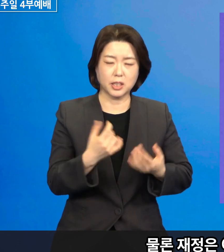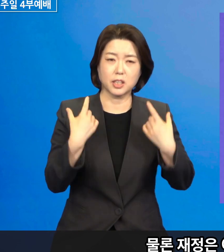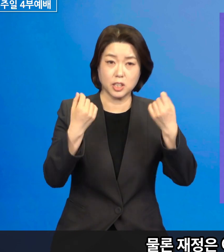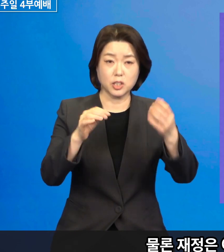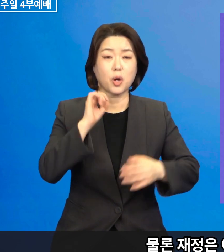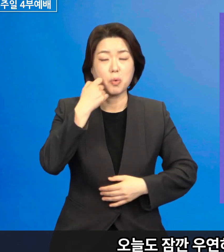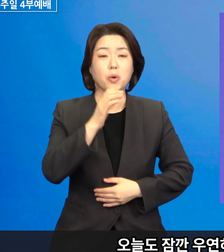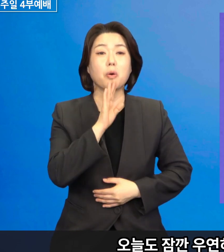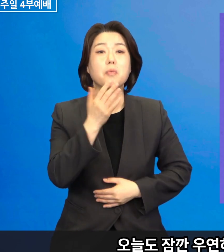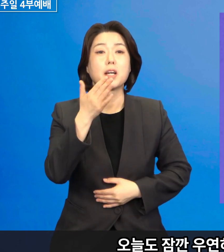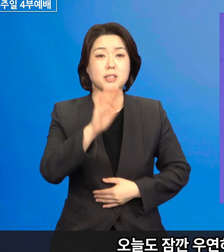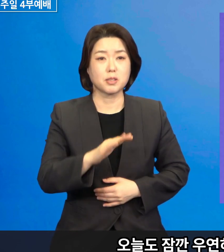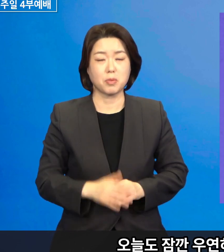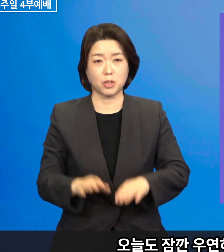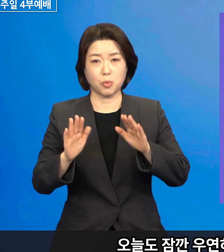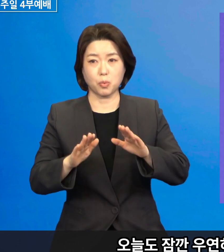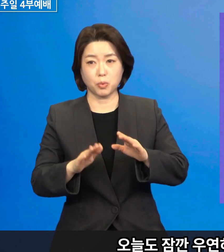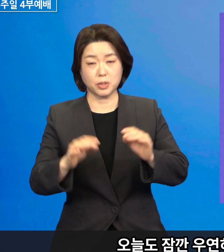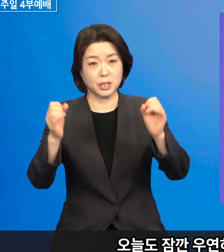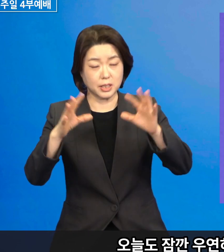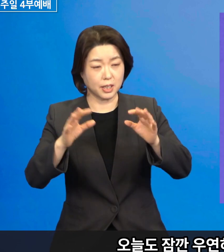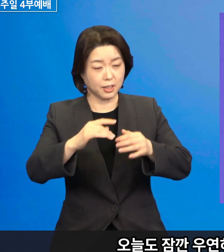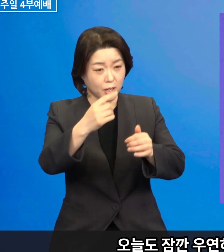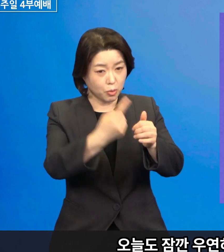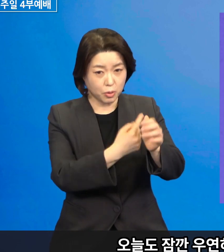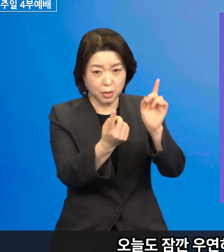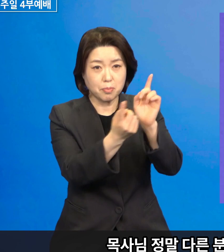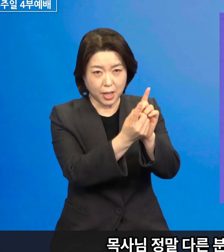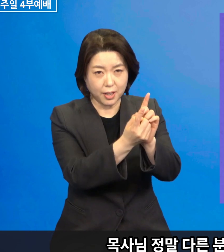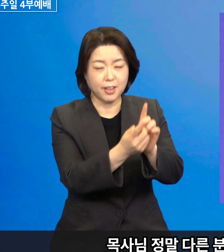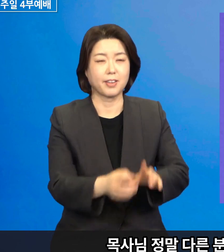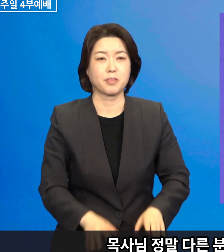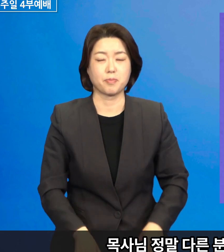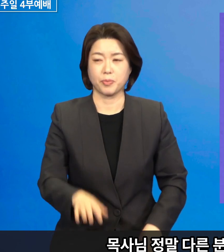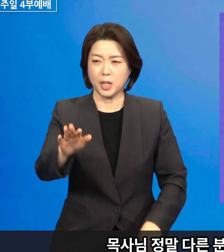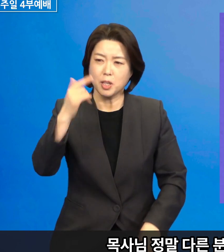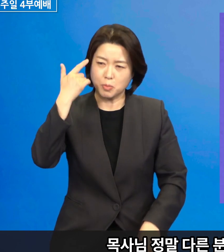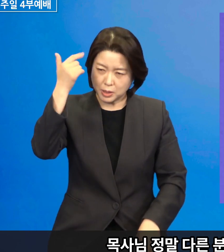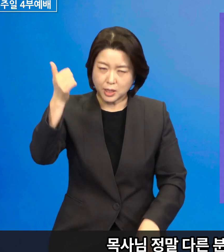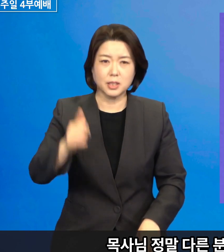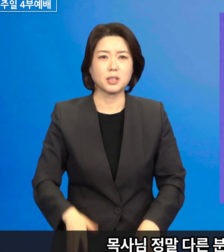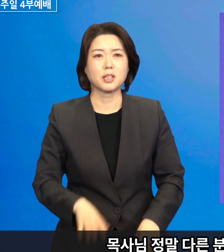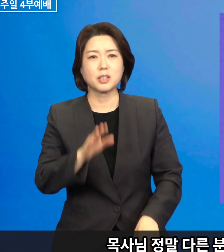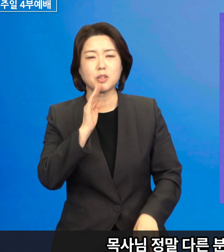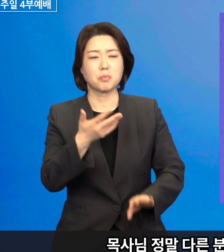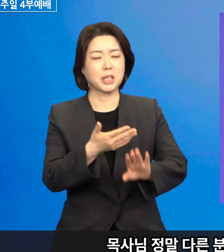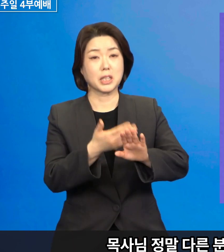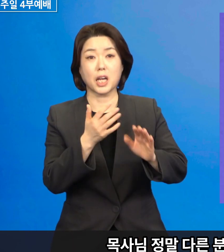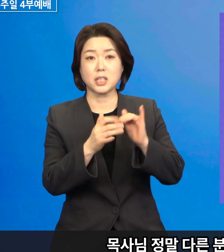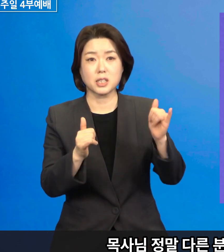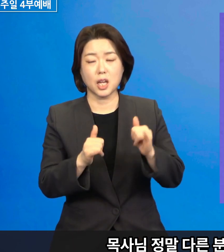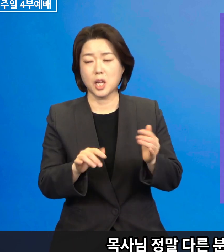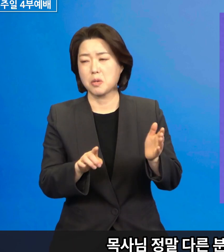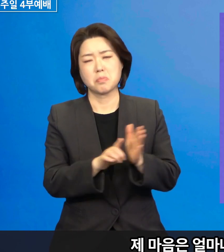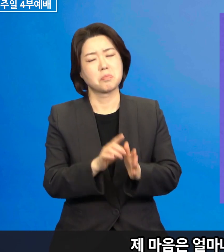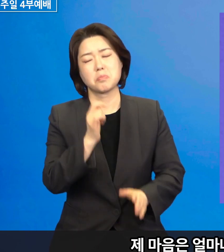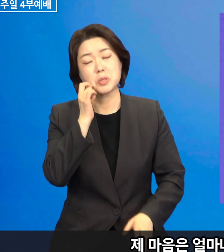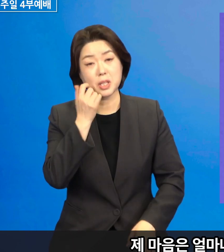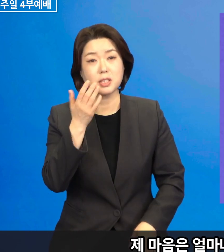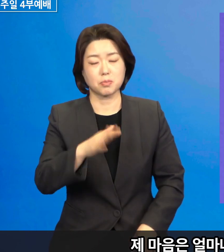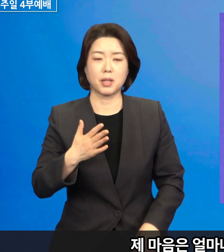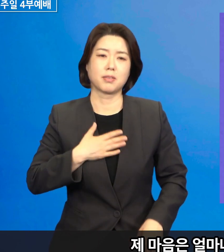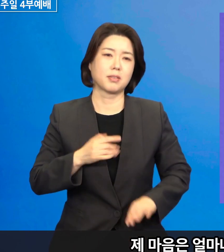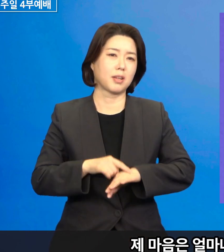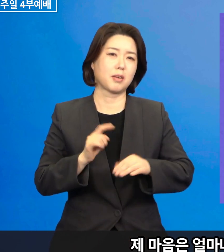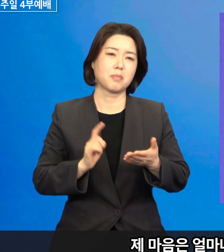어렵지만 오늘도 잠깐 우연히 복도에서 만났어요. 목사님, 정말 다른 분들은 믿을 수 없겠지만 제